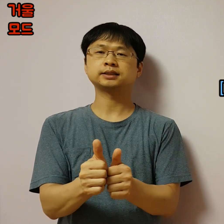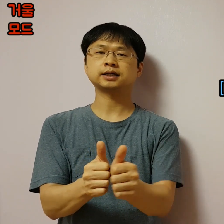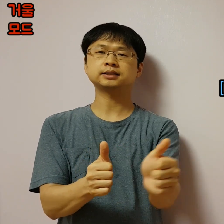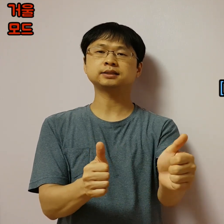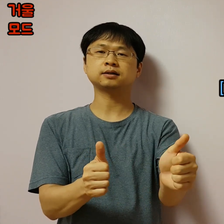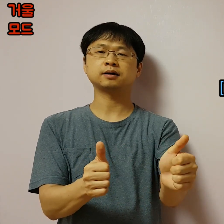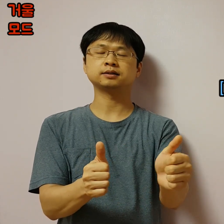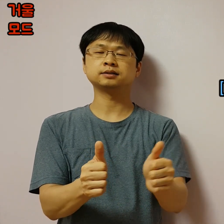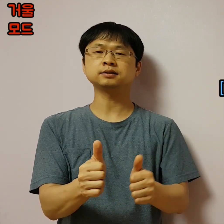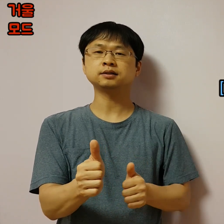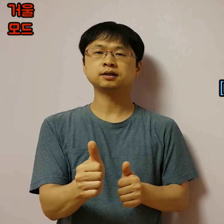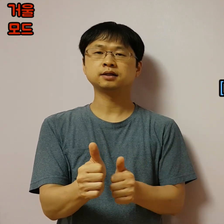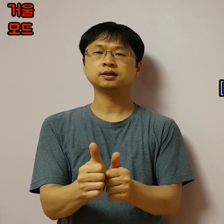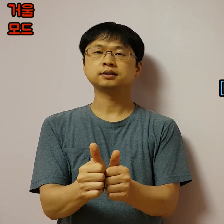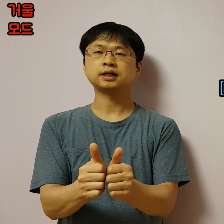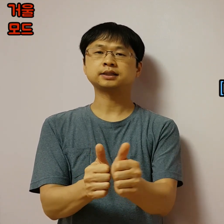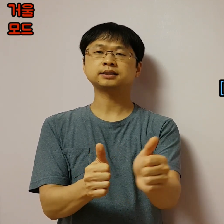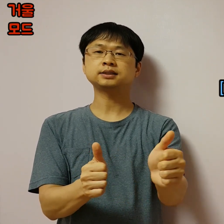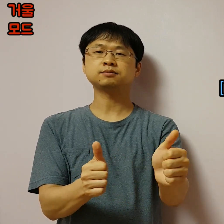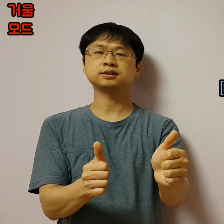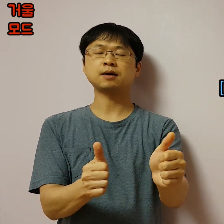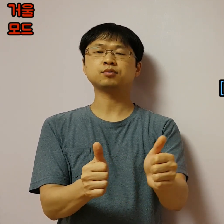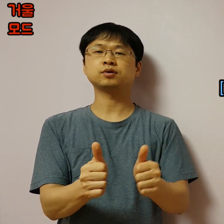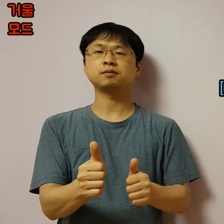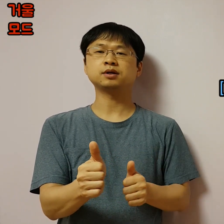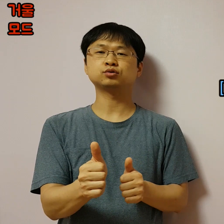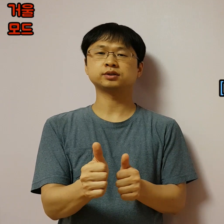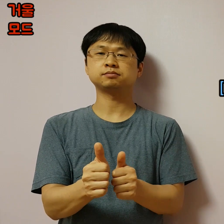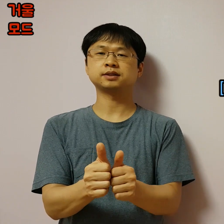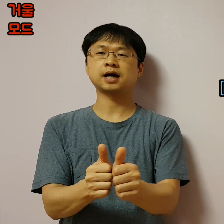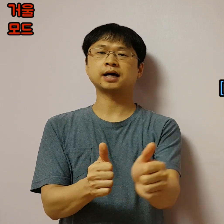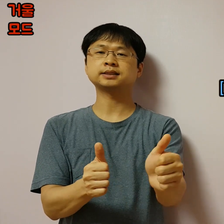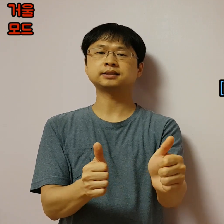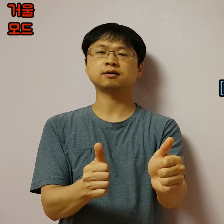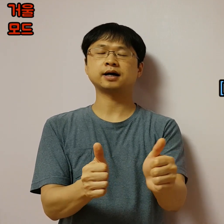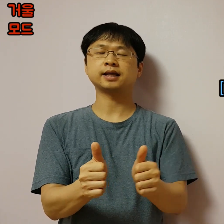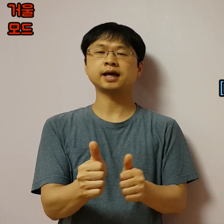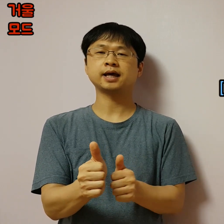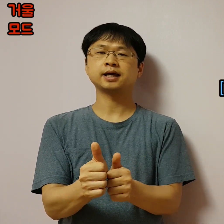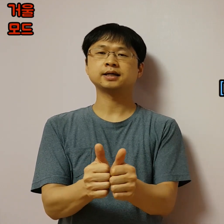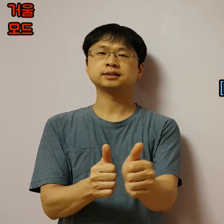살짝 살짝 스치면서 앞으로 내밀어 주었습니다. 스쳐가네.